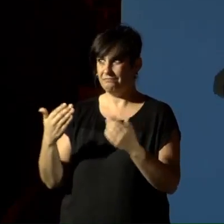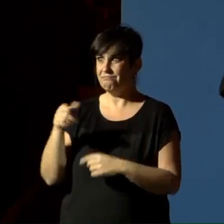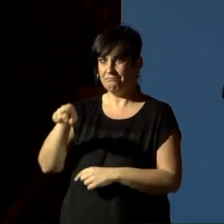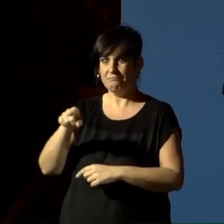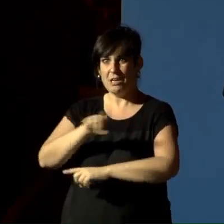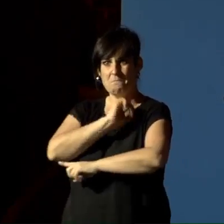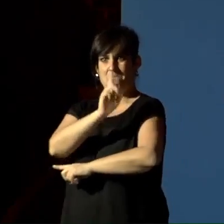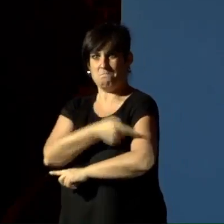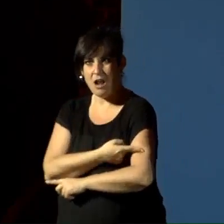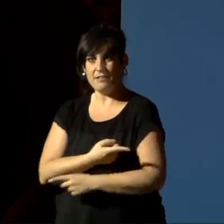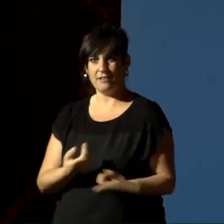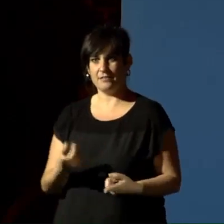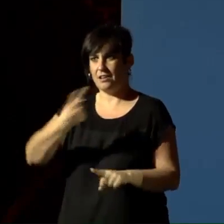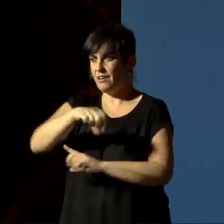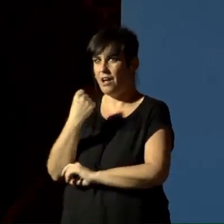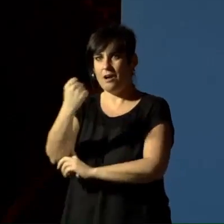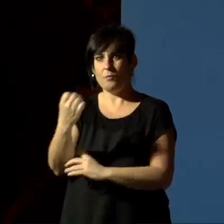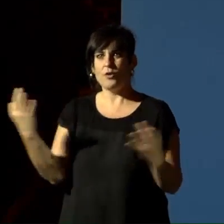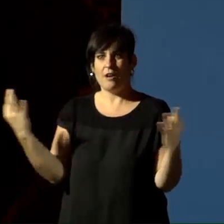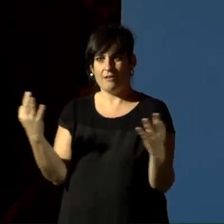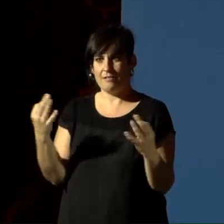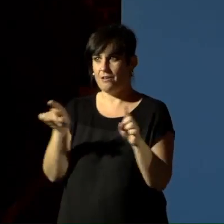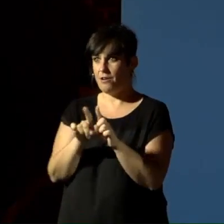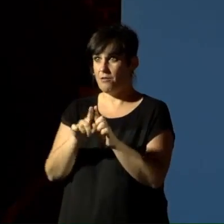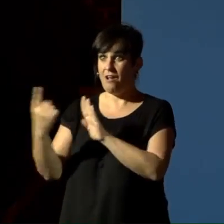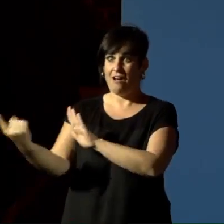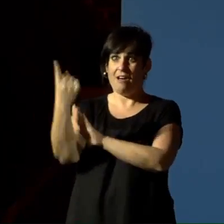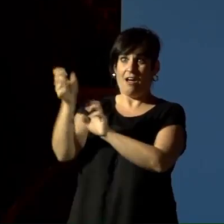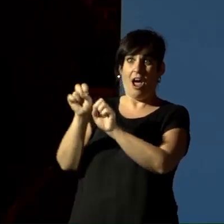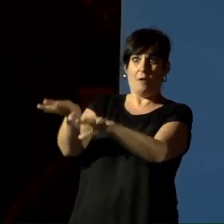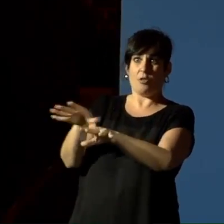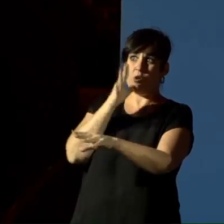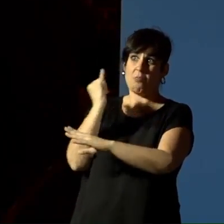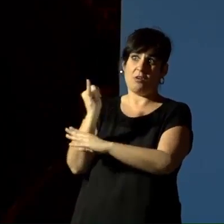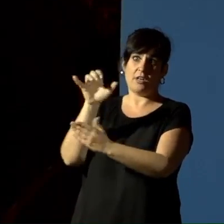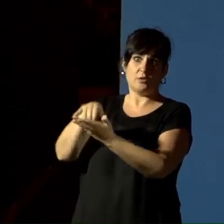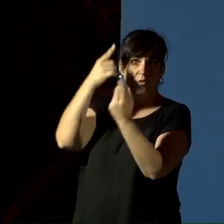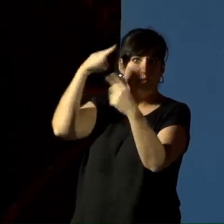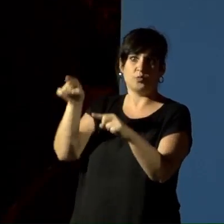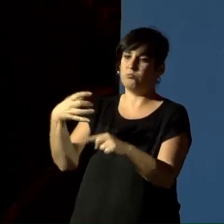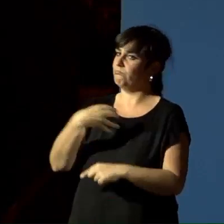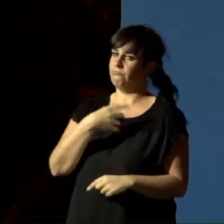valientes, é xente que temos que apoiar, que non lles podemos deixar sós nas institucións.